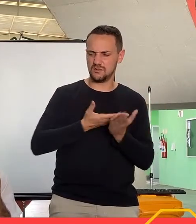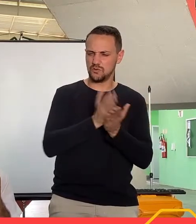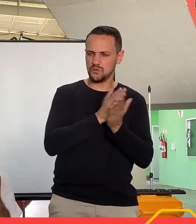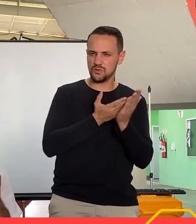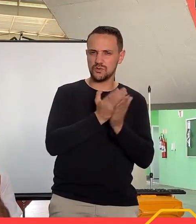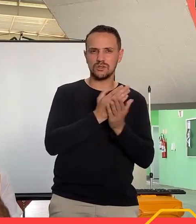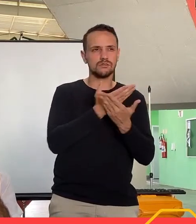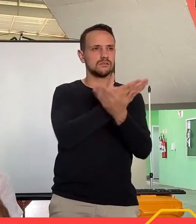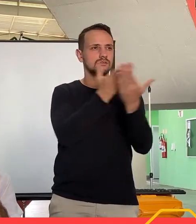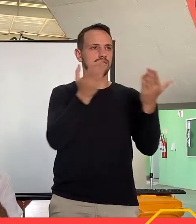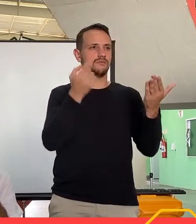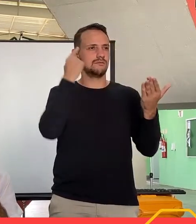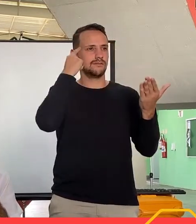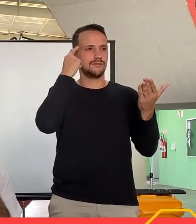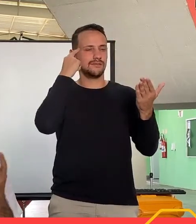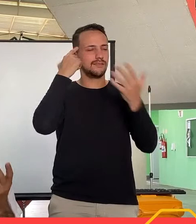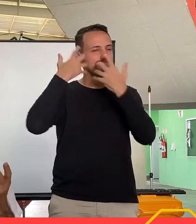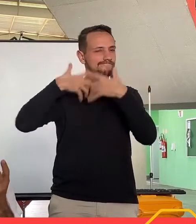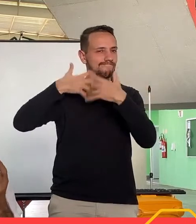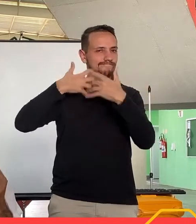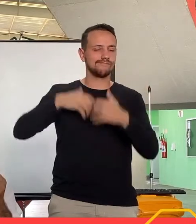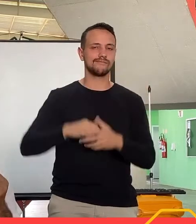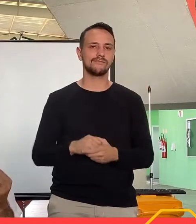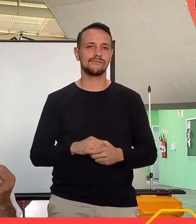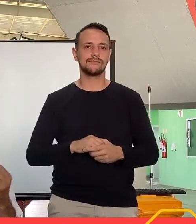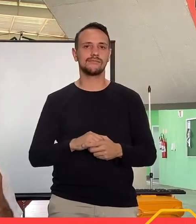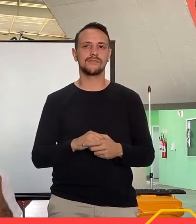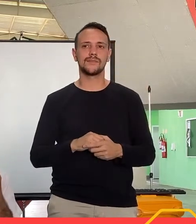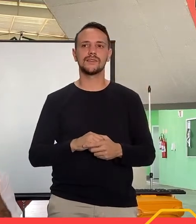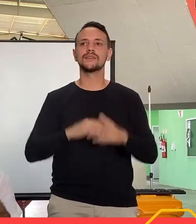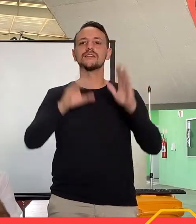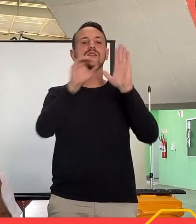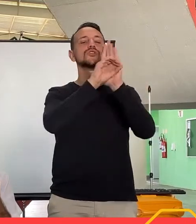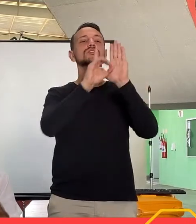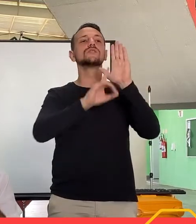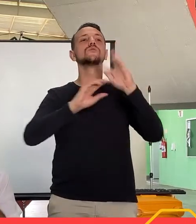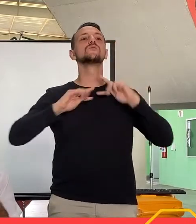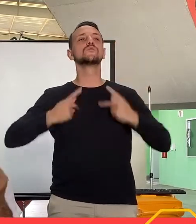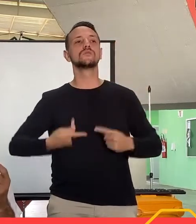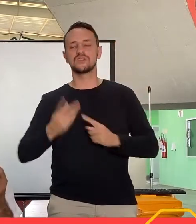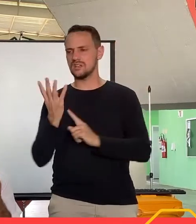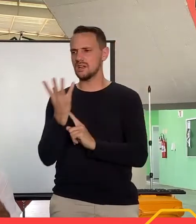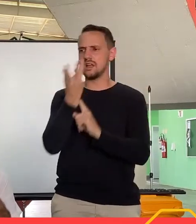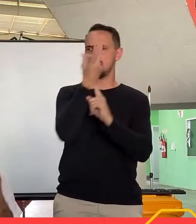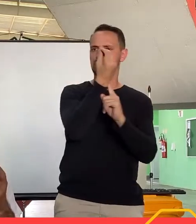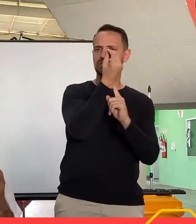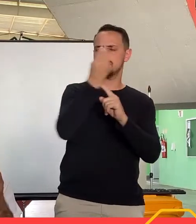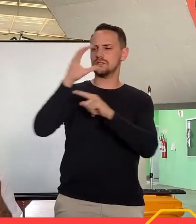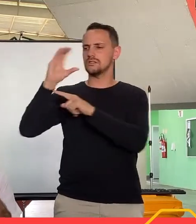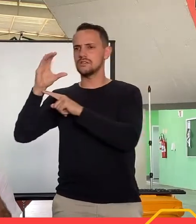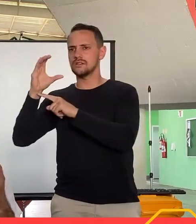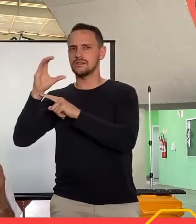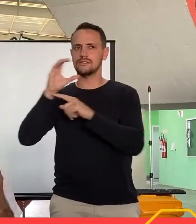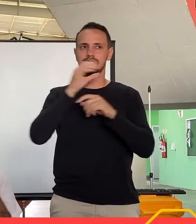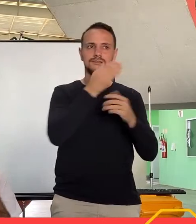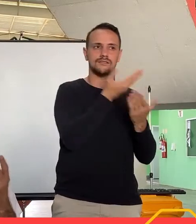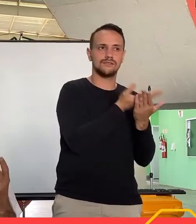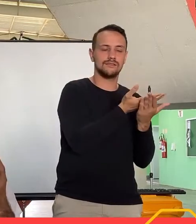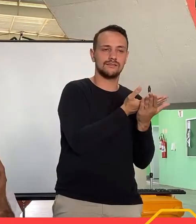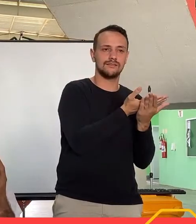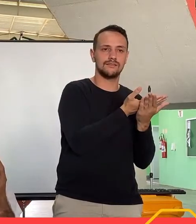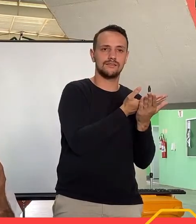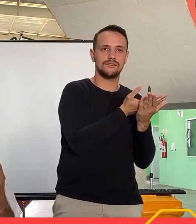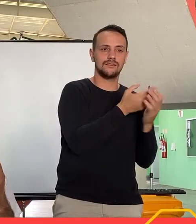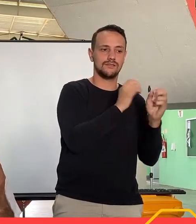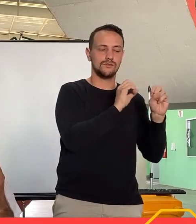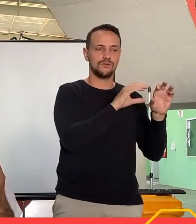nessa conversa com vocês. O que direitos humanos tem que a ver com arte, tem a ver com ciência, tem a ver com educação? O